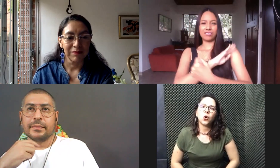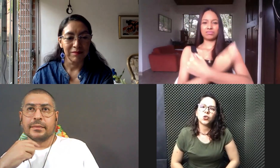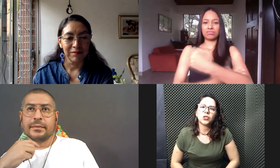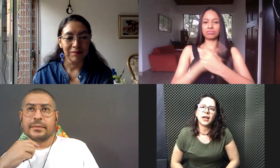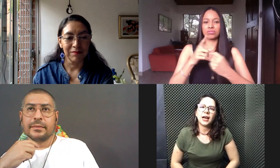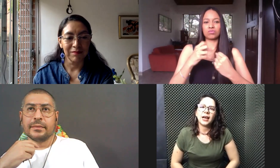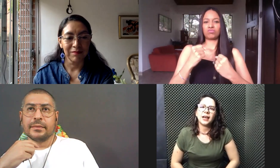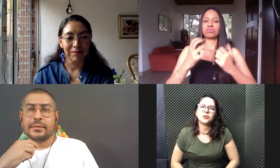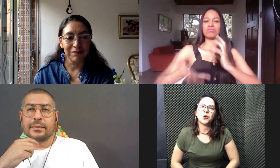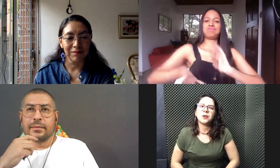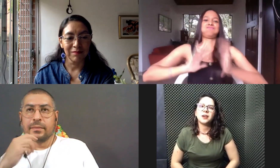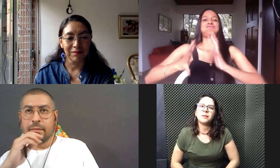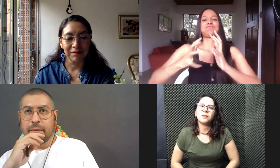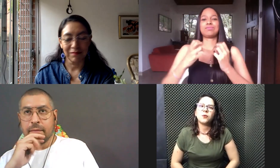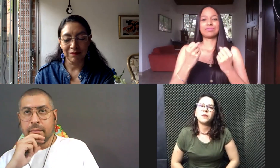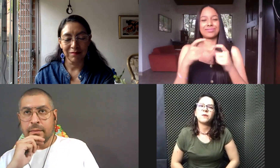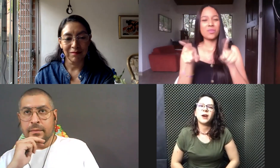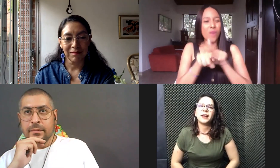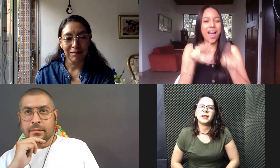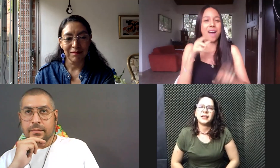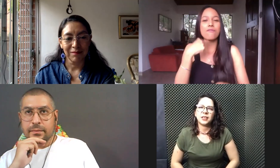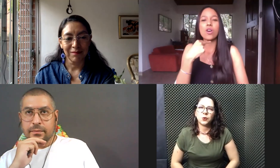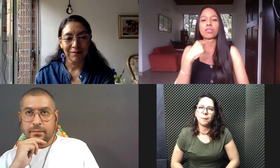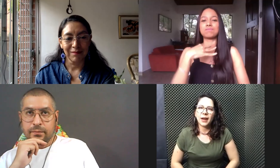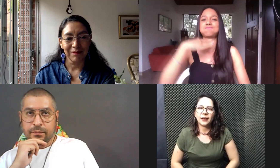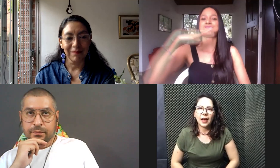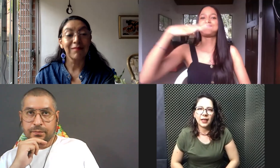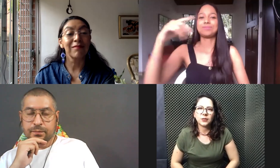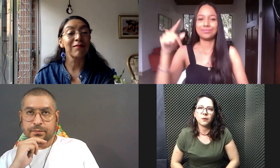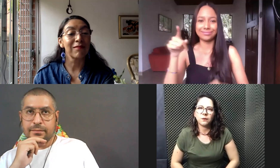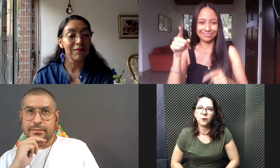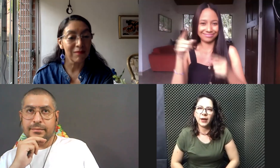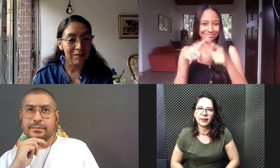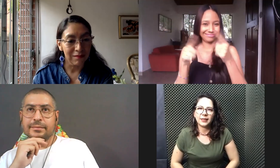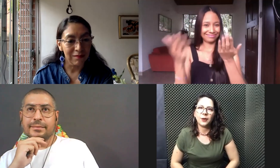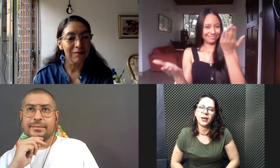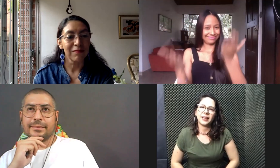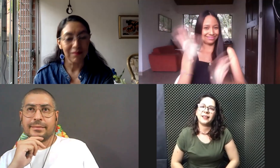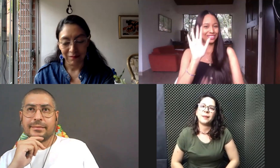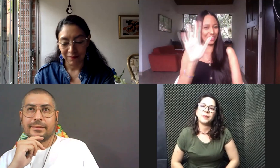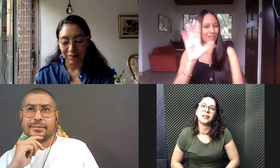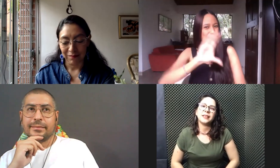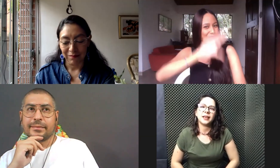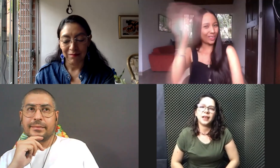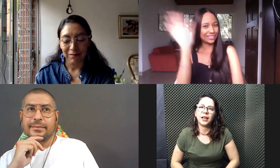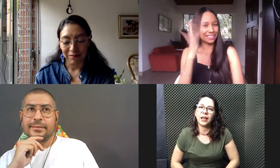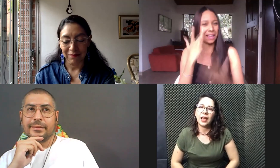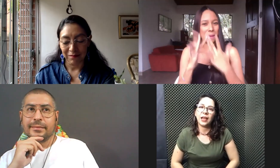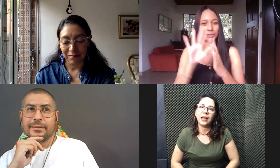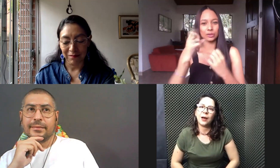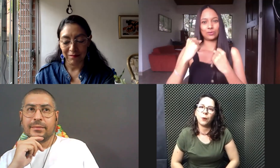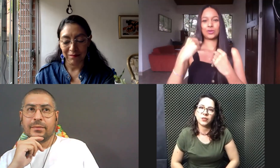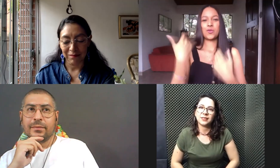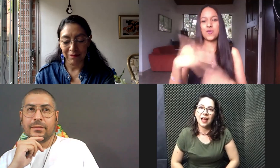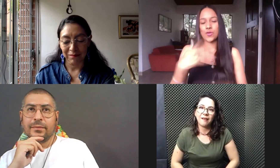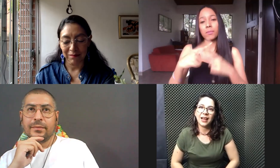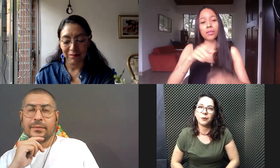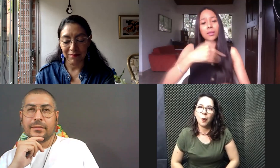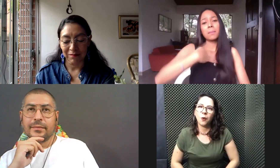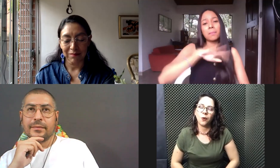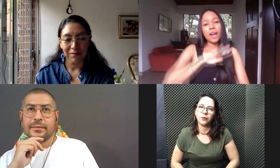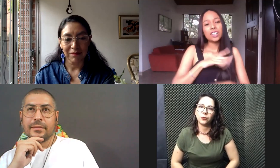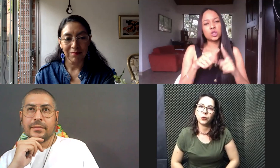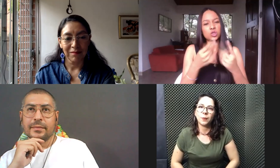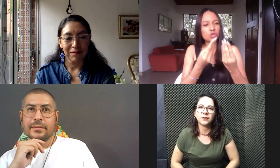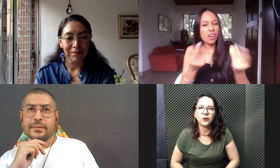la costa son muy fuertes, las señas son marcadas, son fuertes, al igual que también dicen que en las voces hablan